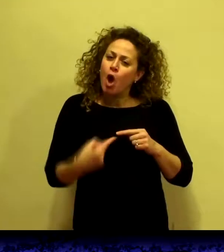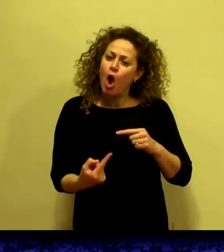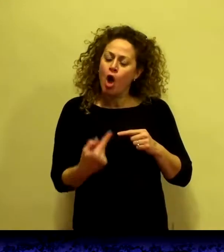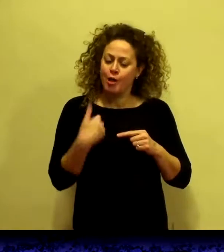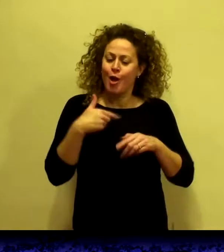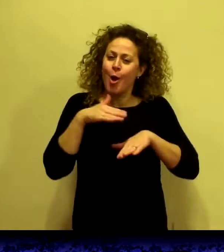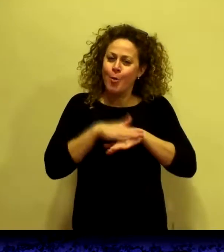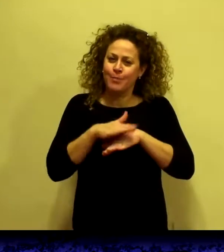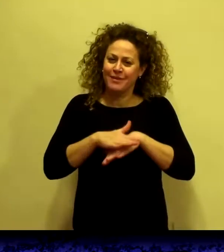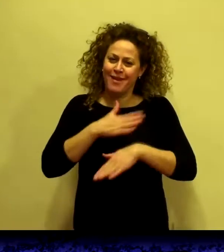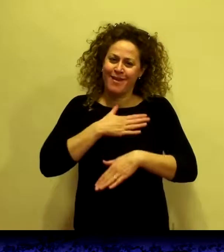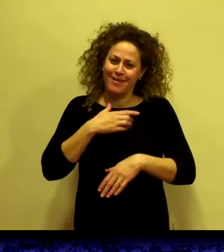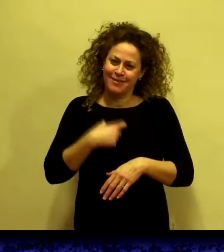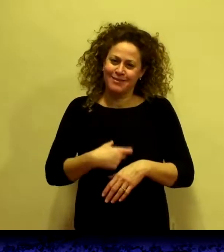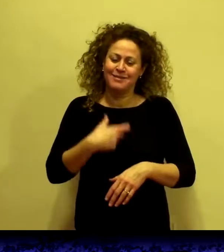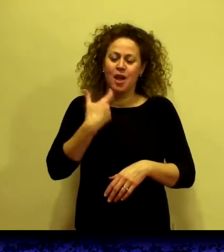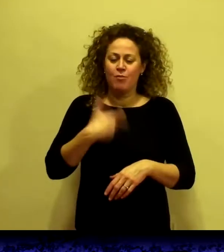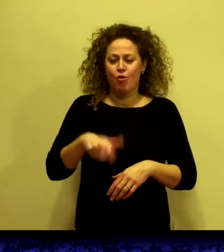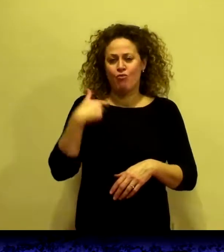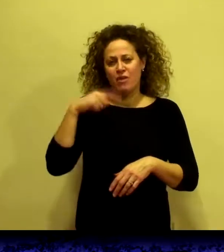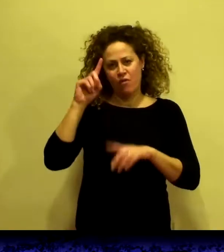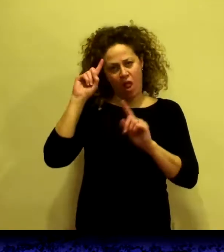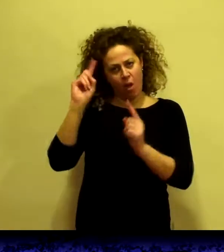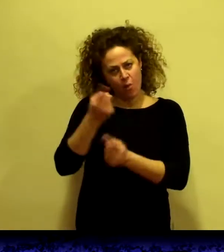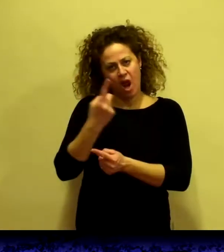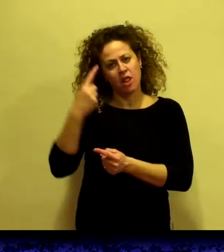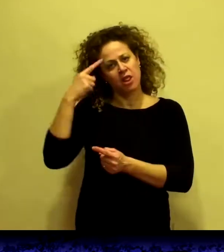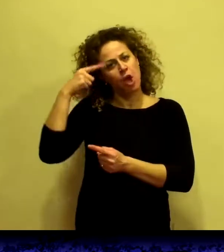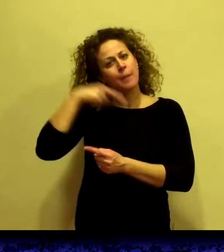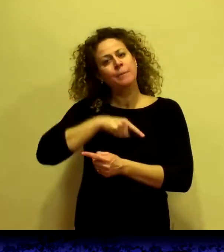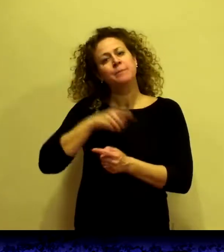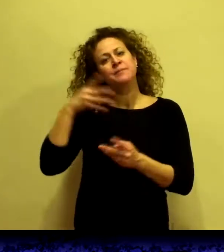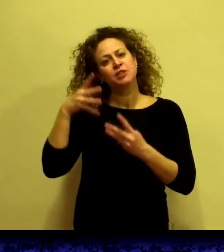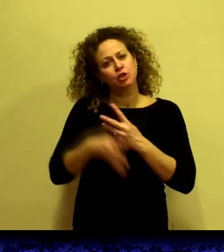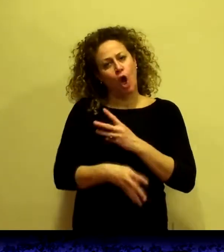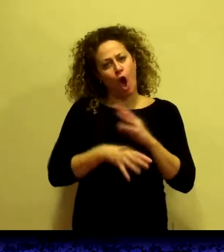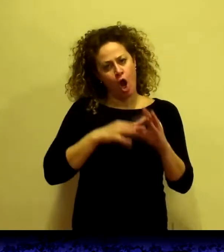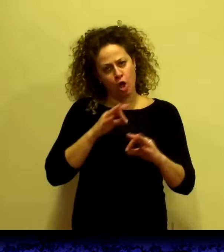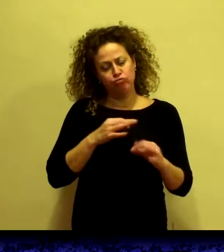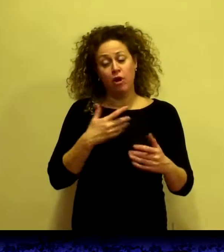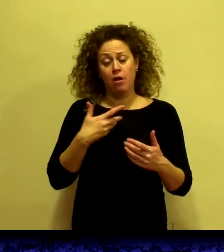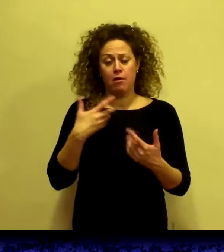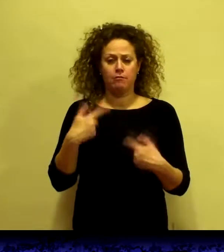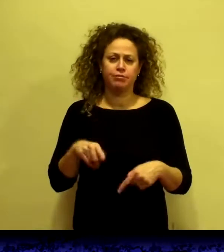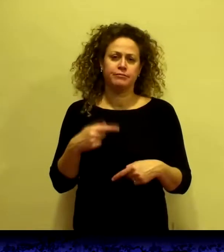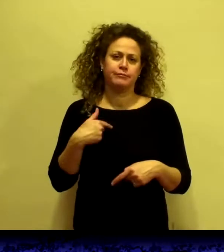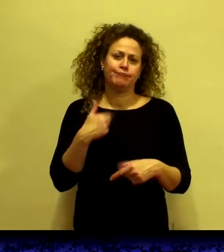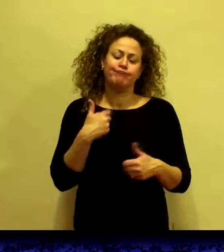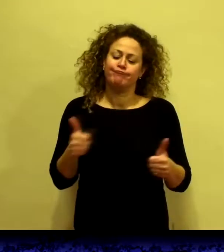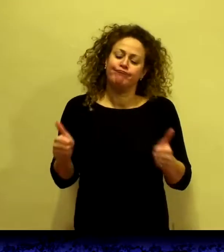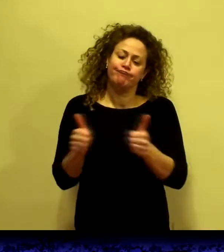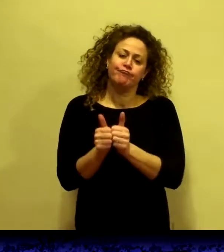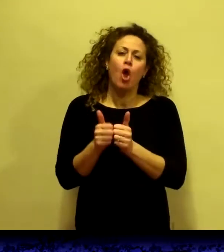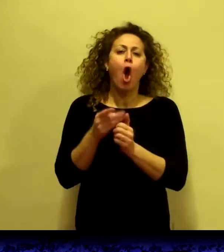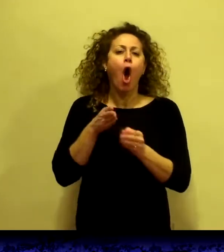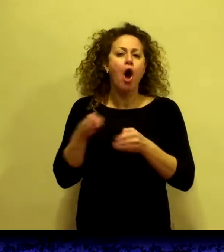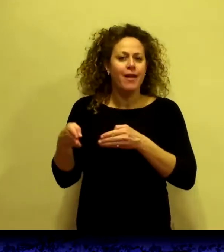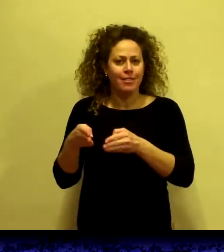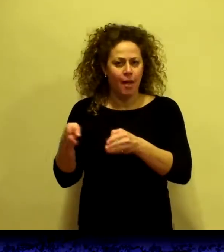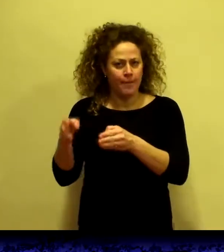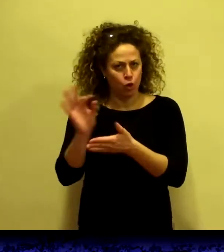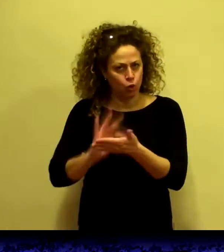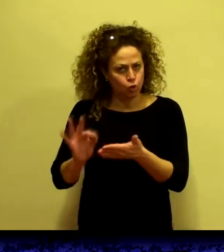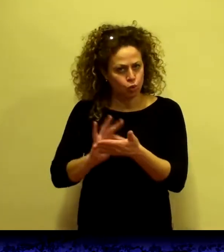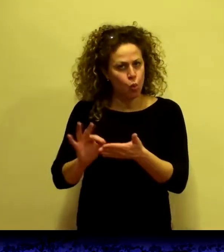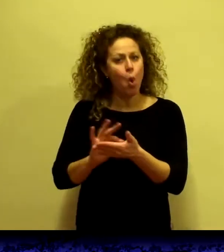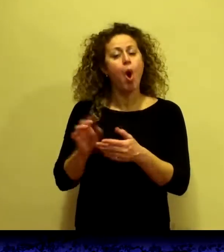prima persona, perché io sono laureata in psicologia, sono una psicologa, quindi a queste attività ho deciso di affiancare anche l'orientamento scolastico